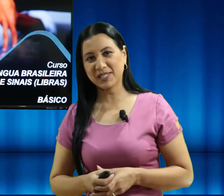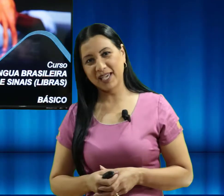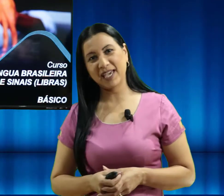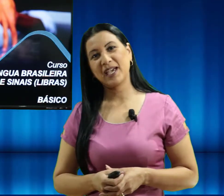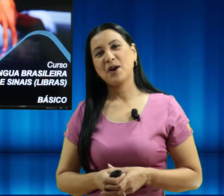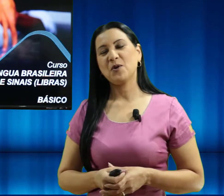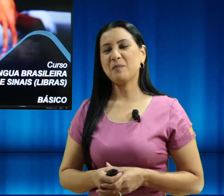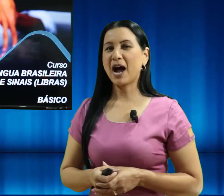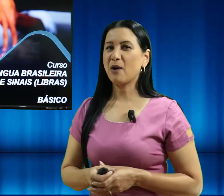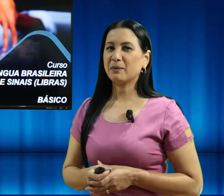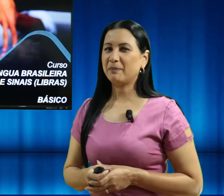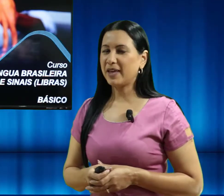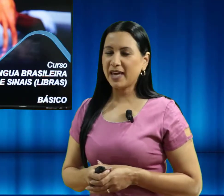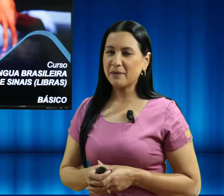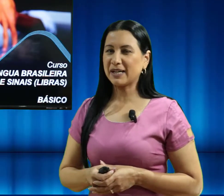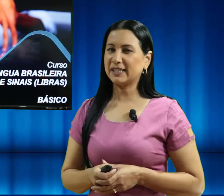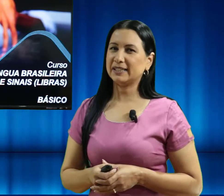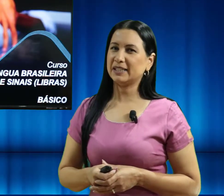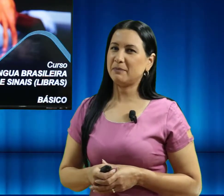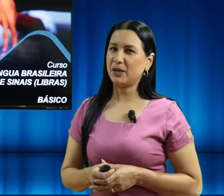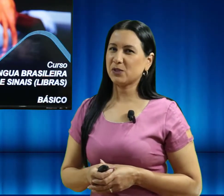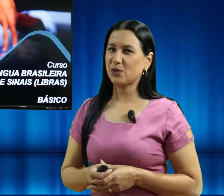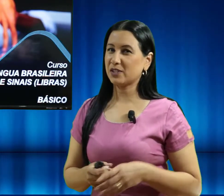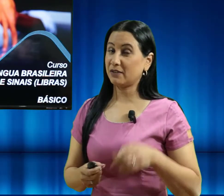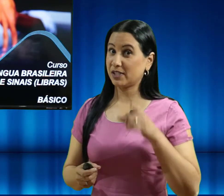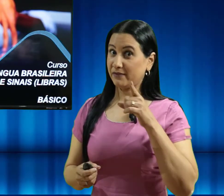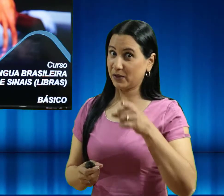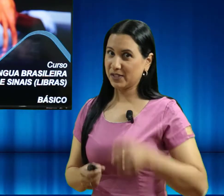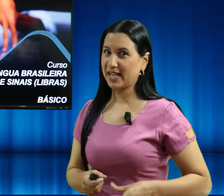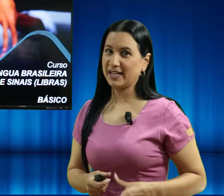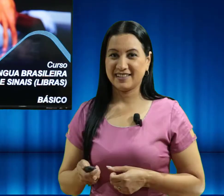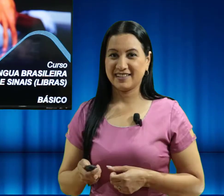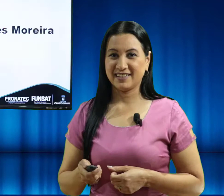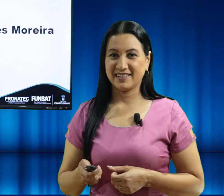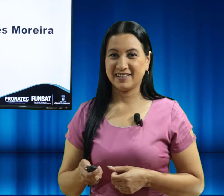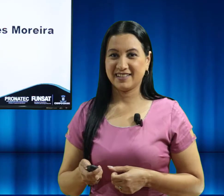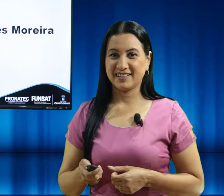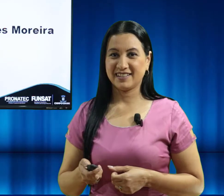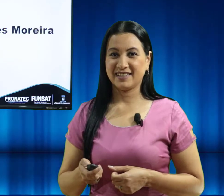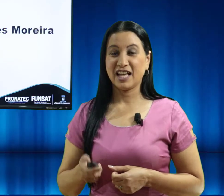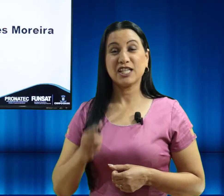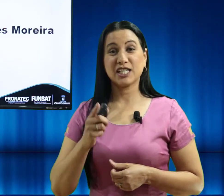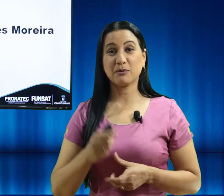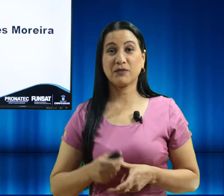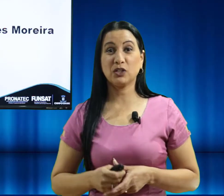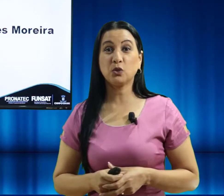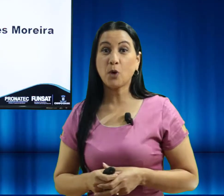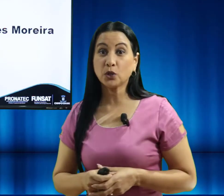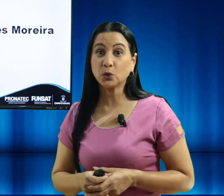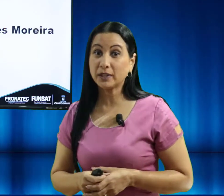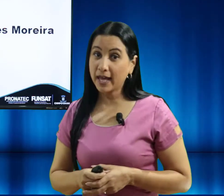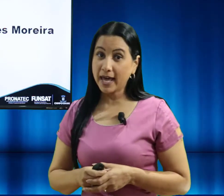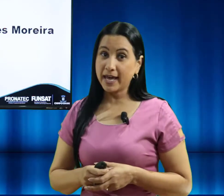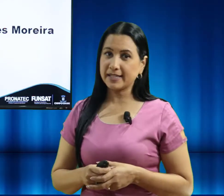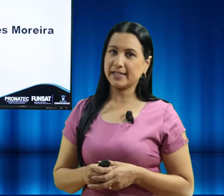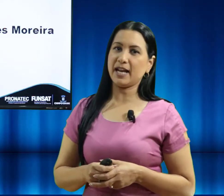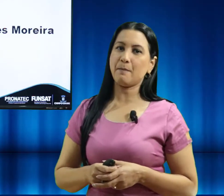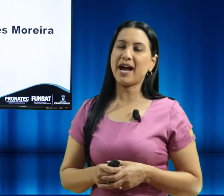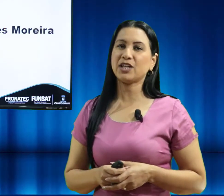você uma aula bem bacana, bem gostosa que você vai gostar. Estamos falando do módulo 3, Gramática